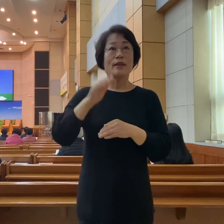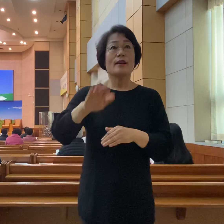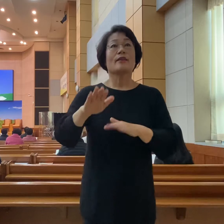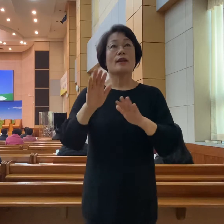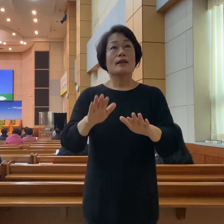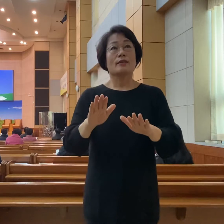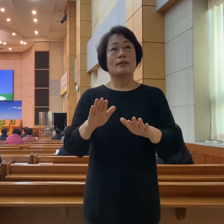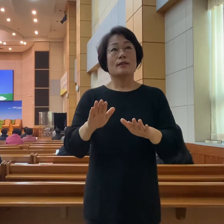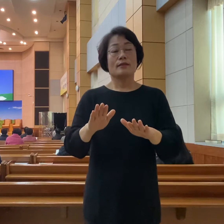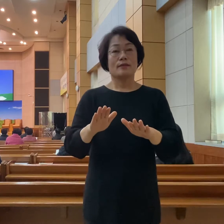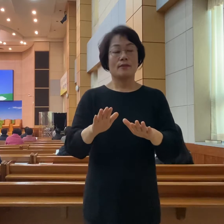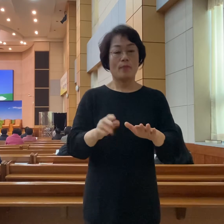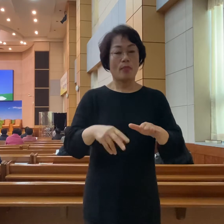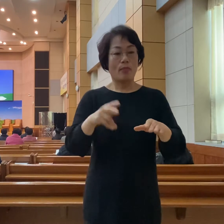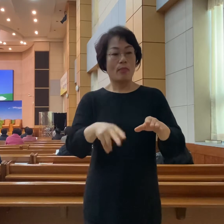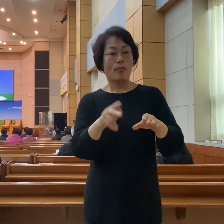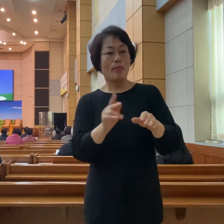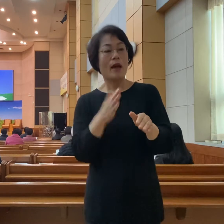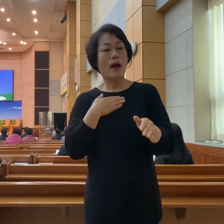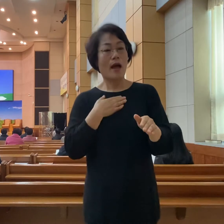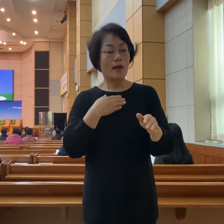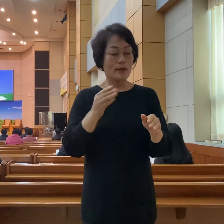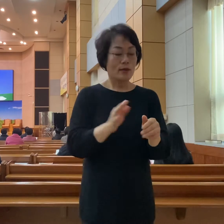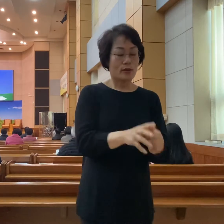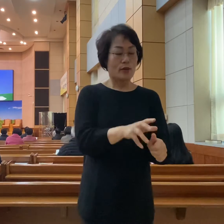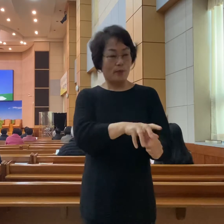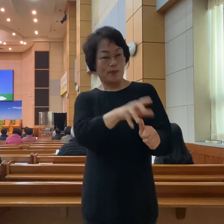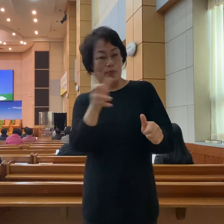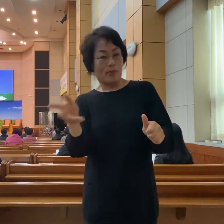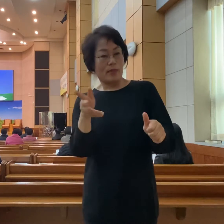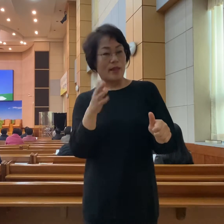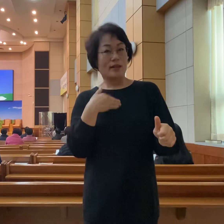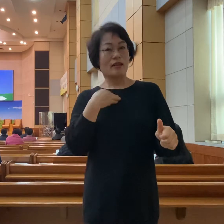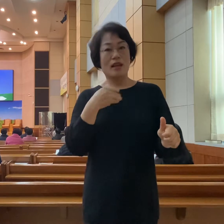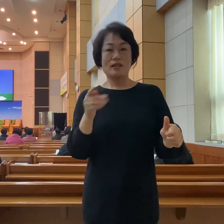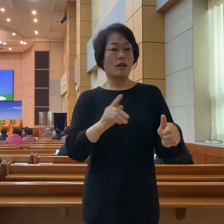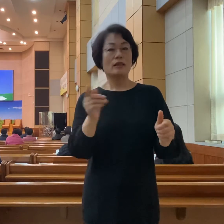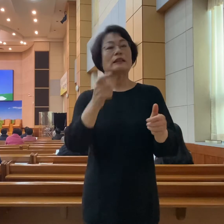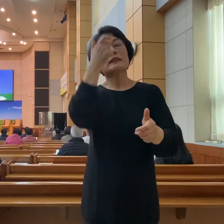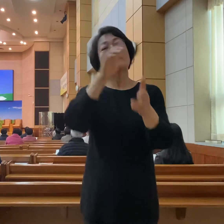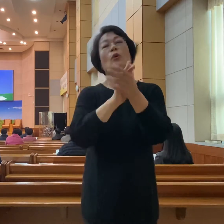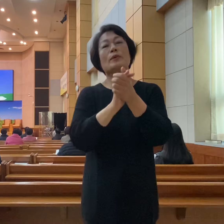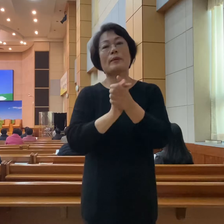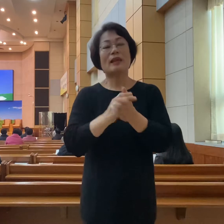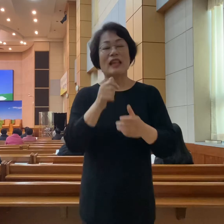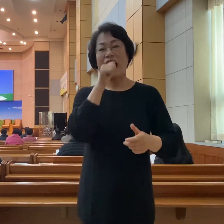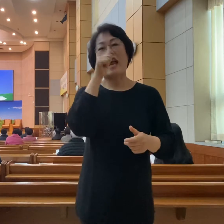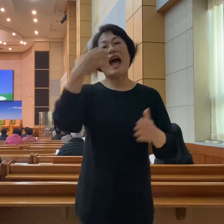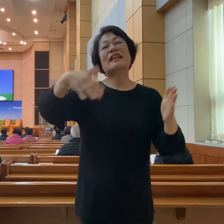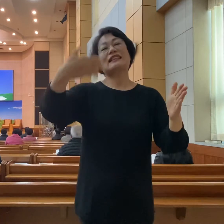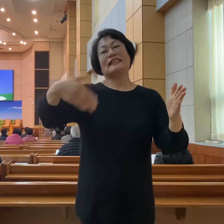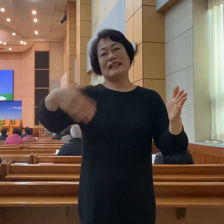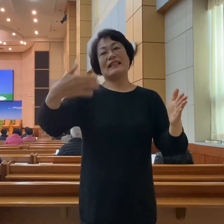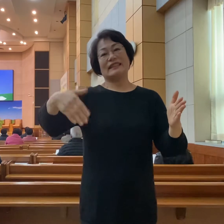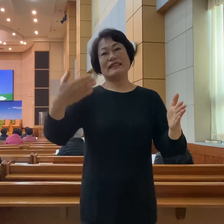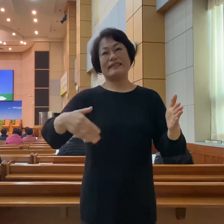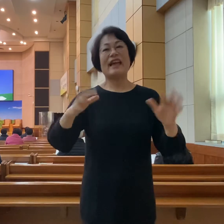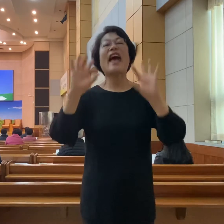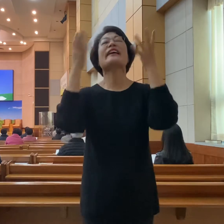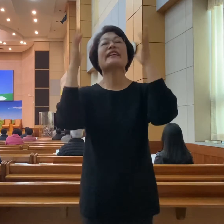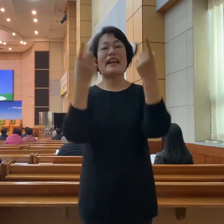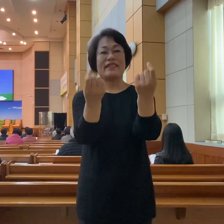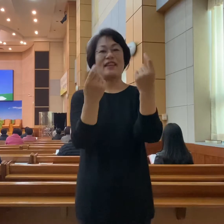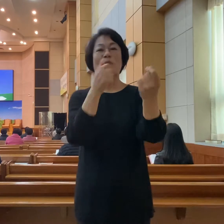여기에서 벗어나면 어떤 의미에서 보면은 아직까지 철이 안 든 신앙인,